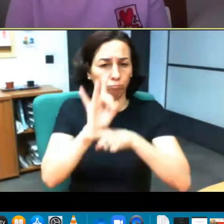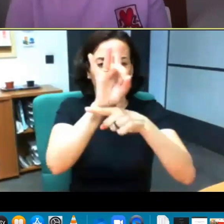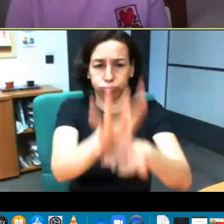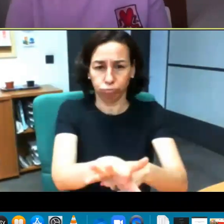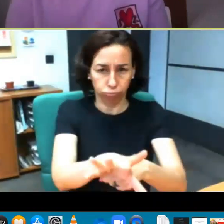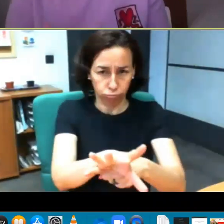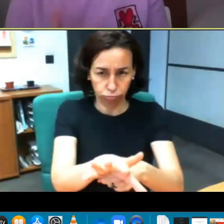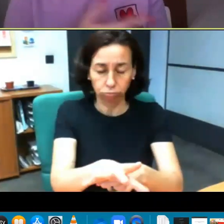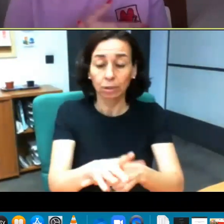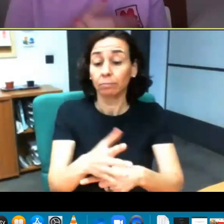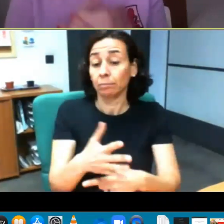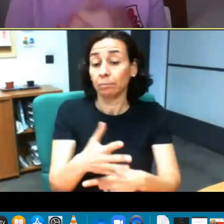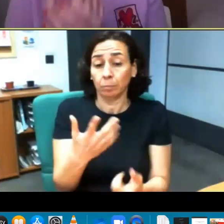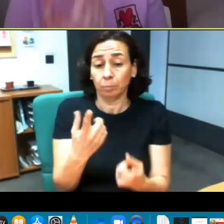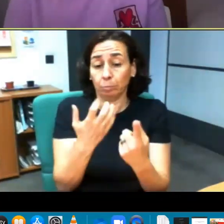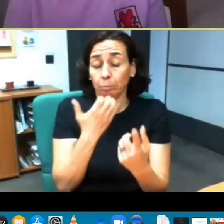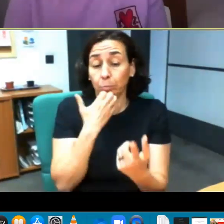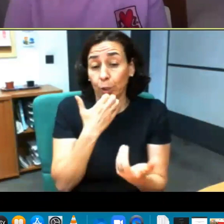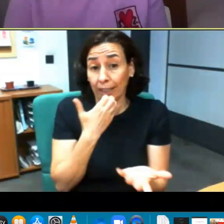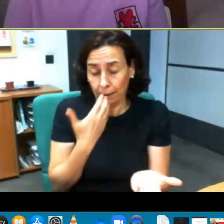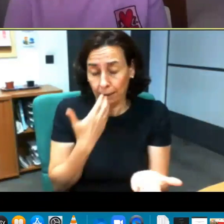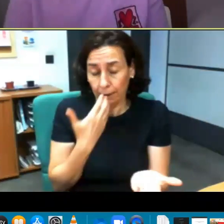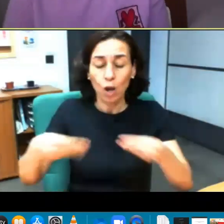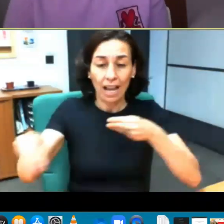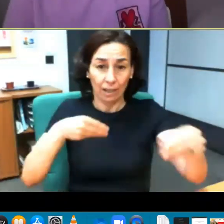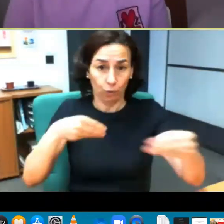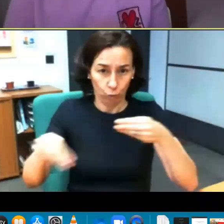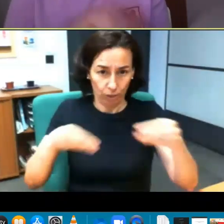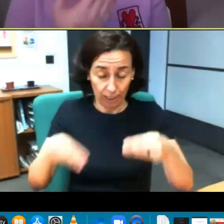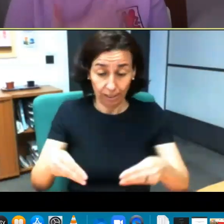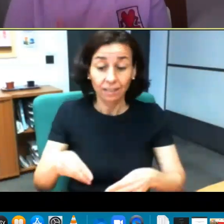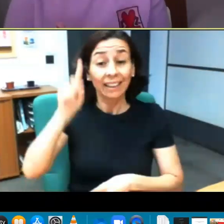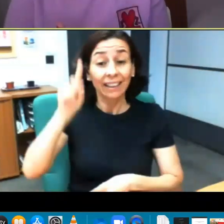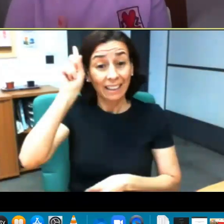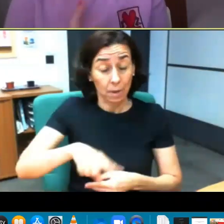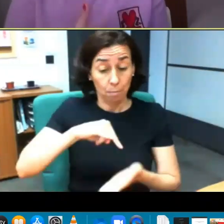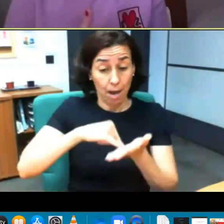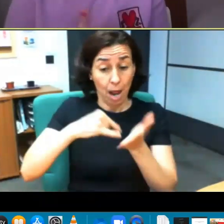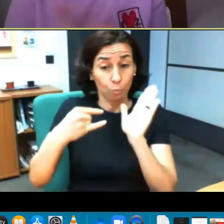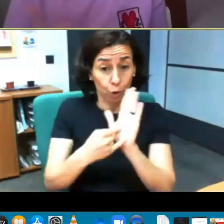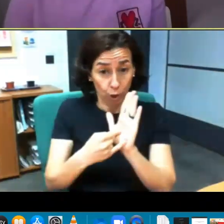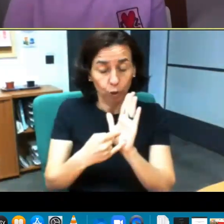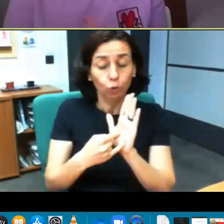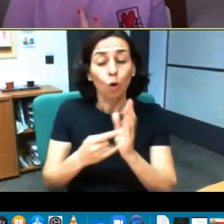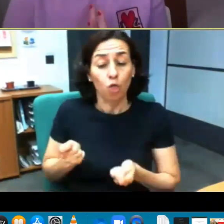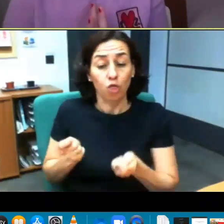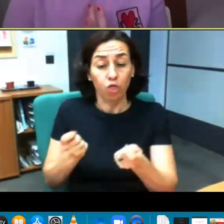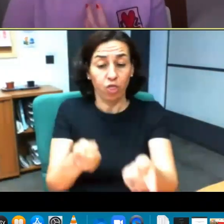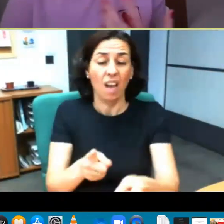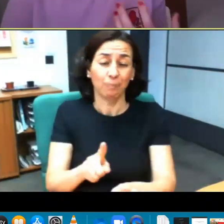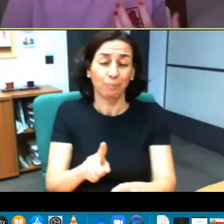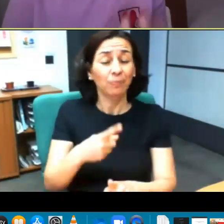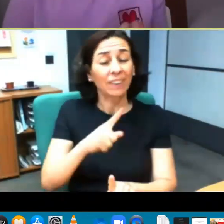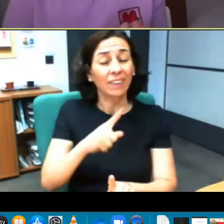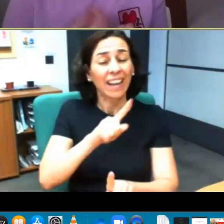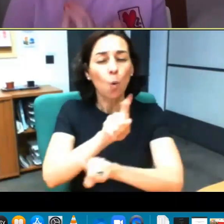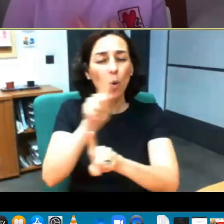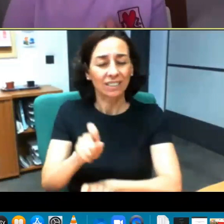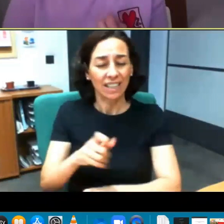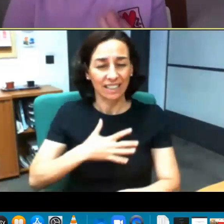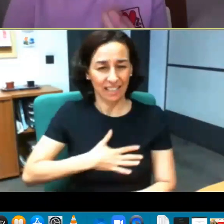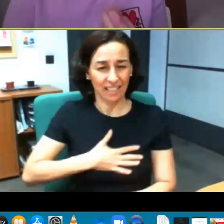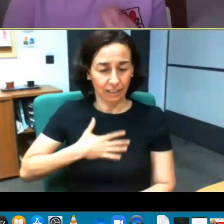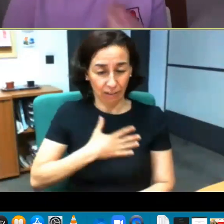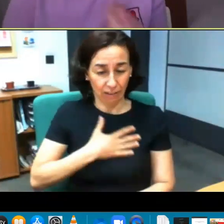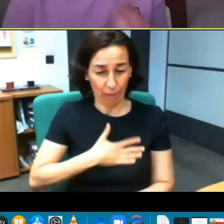las cartulinas, y luego para todo este proyecto además también enviamos unas encuestas de satisfacción con la que poder conocer